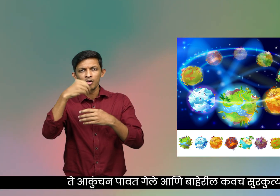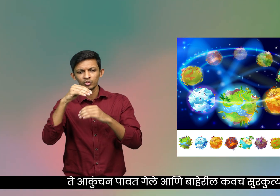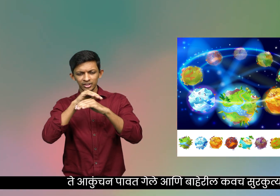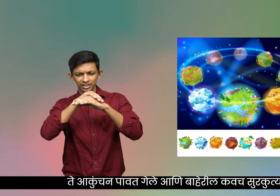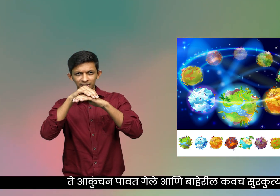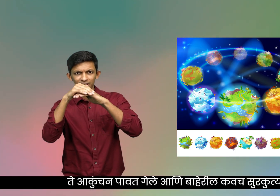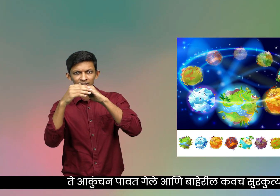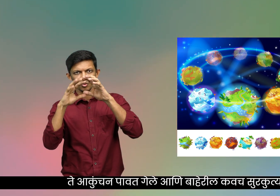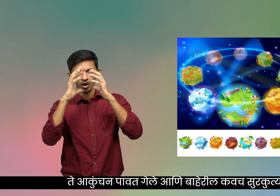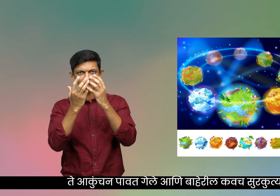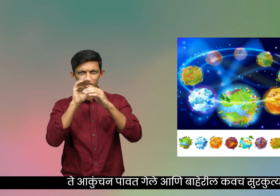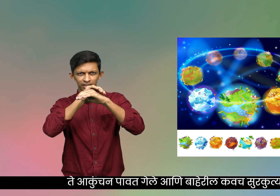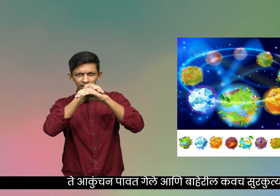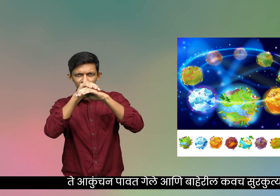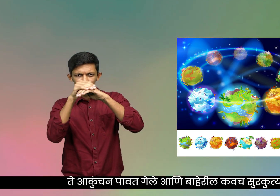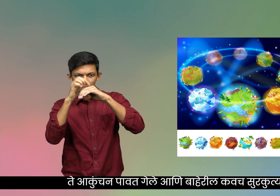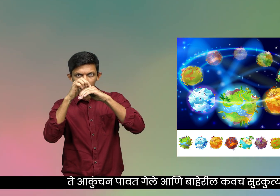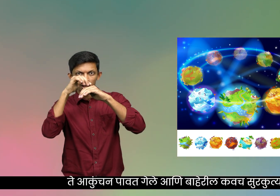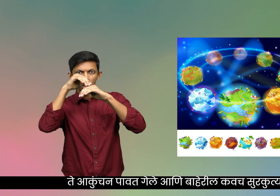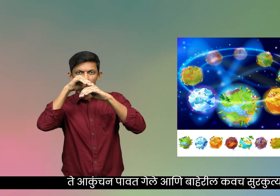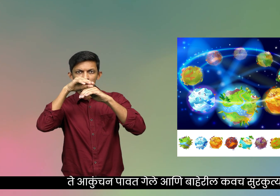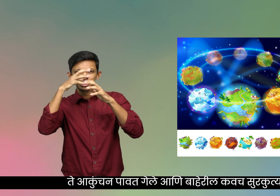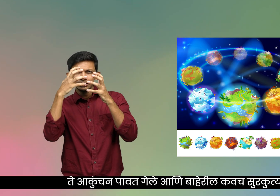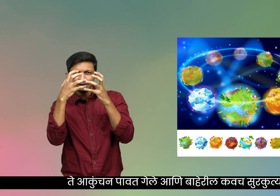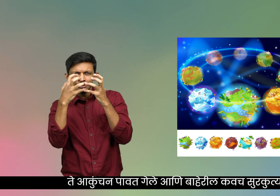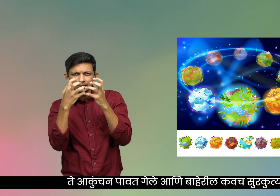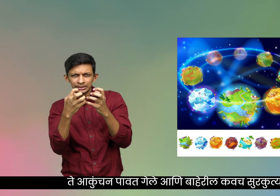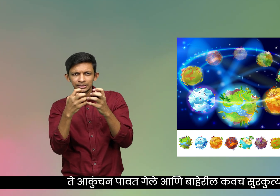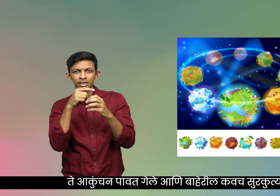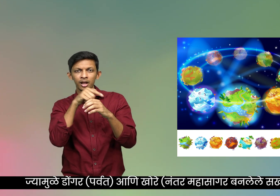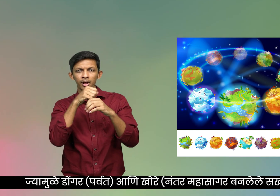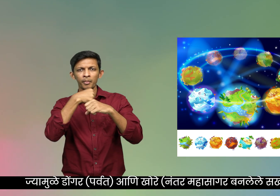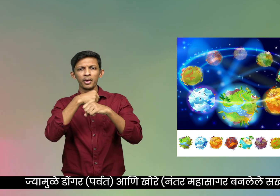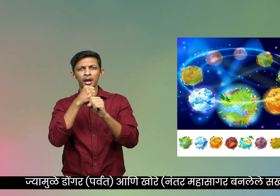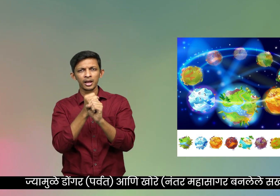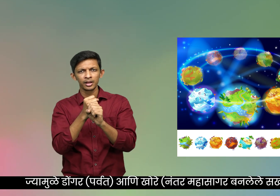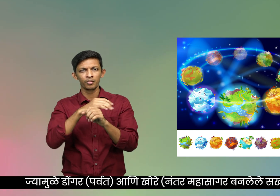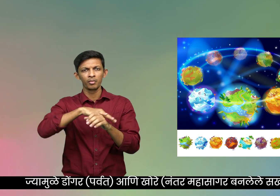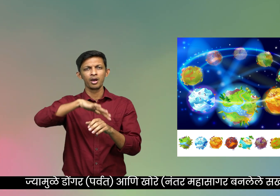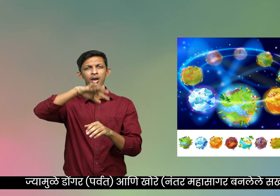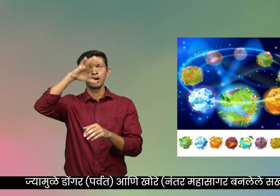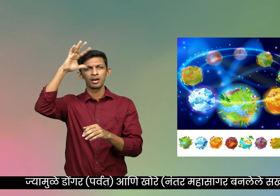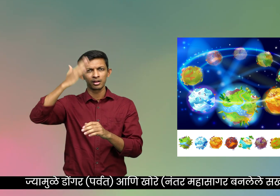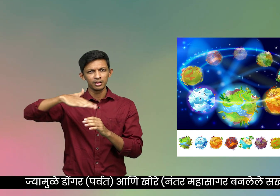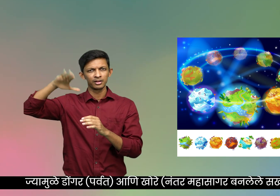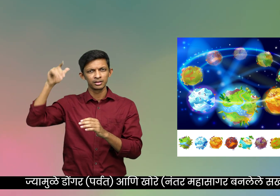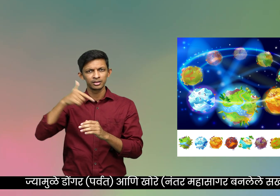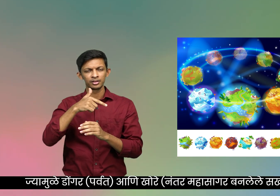आणि बाहेरील कवच सुरक्षितरित्या पडत गेले, ज्यामुळे डोंगर पर्वत आणि